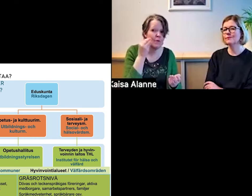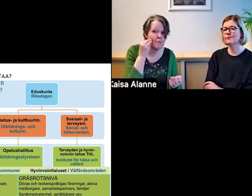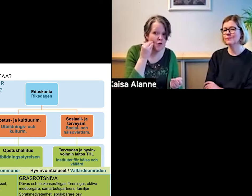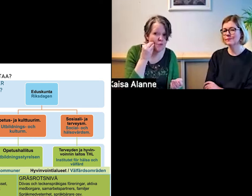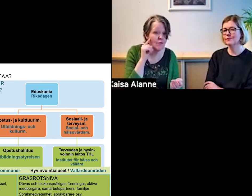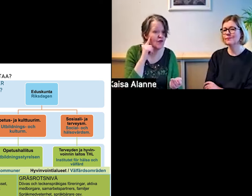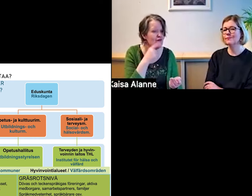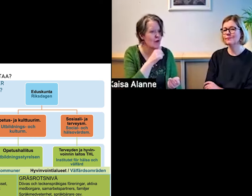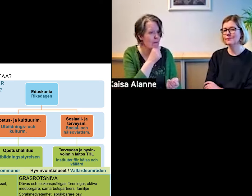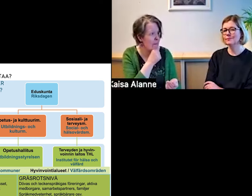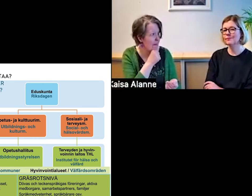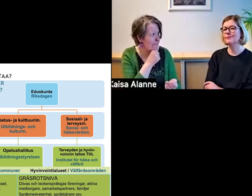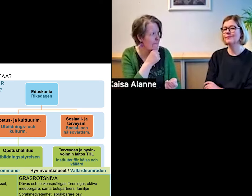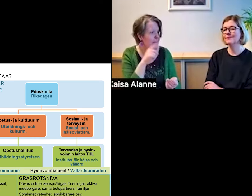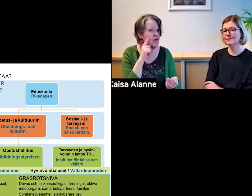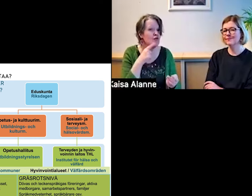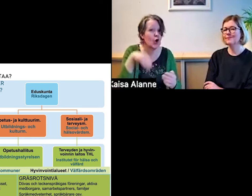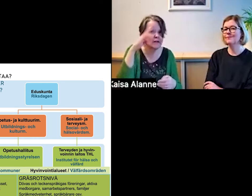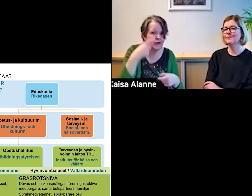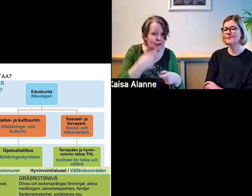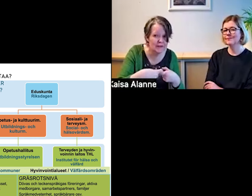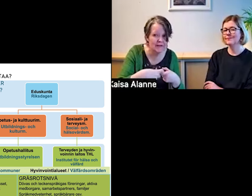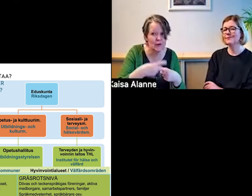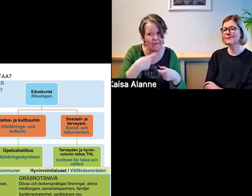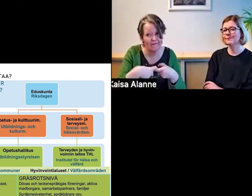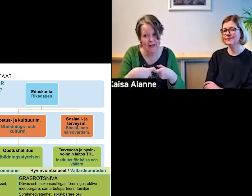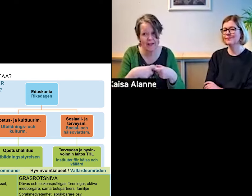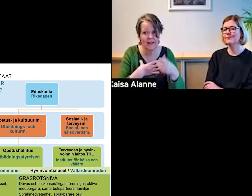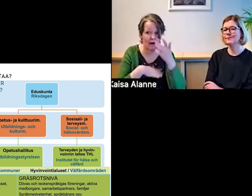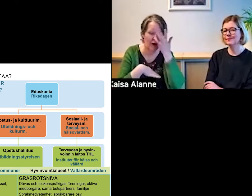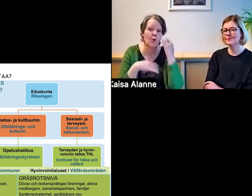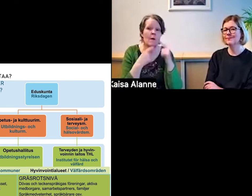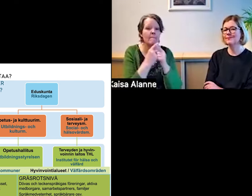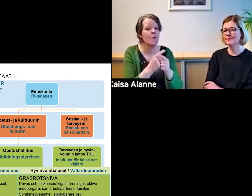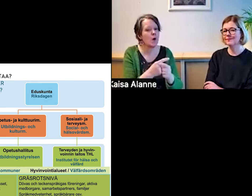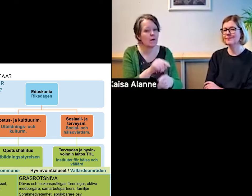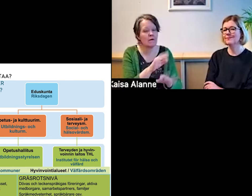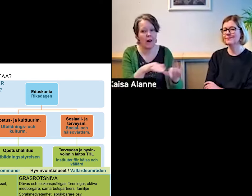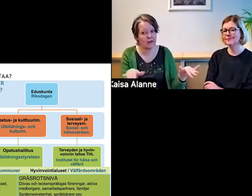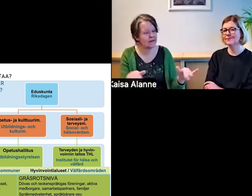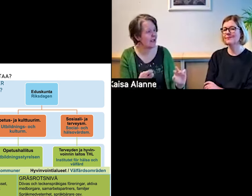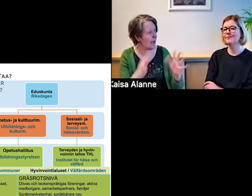tavalliset ihmiset mukaan. Kaikki kuurot, mummot ja papat ja isosiskot ja pikkuvelit ja niin